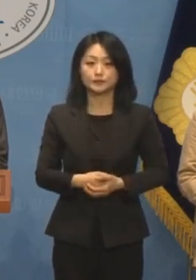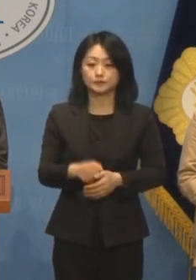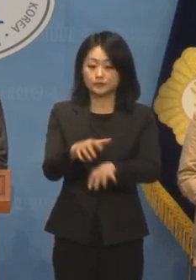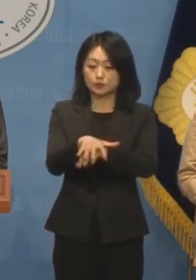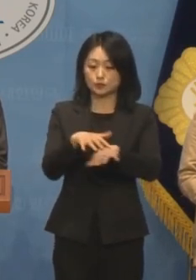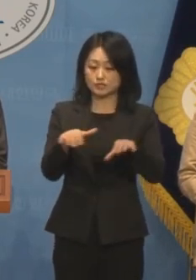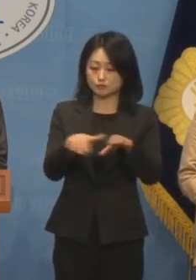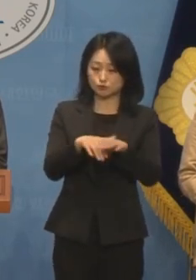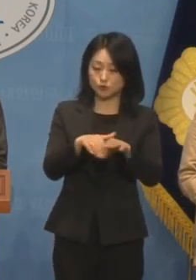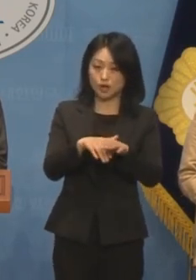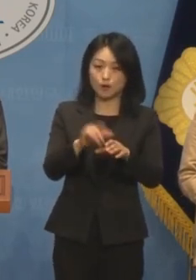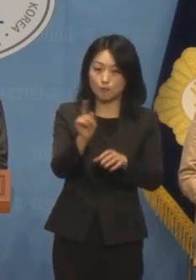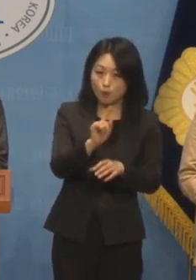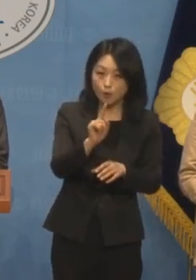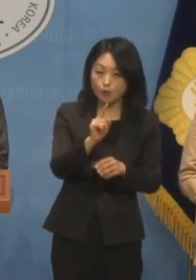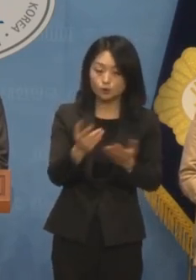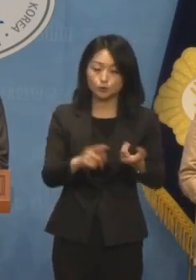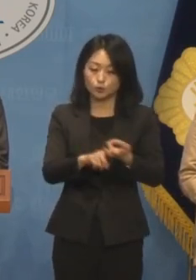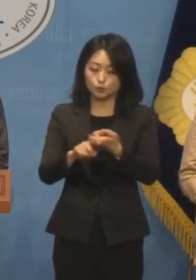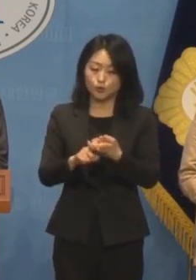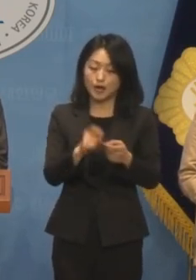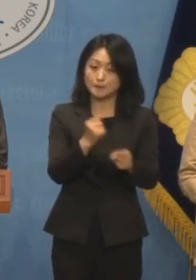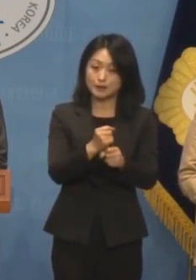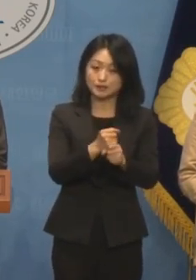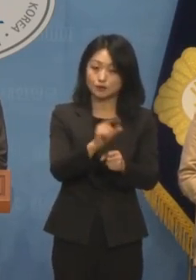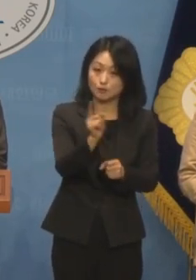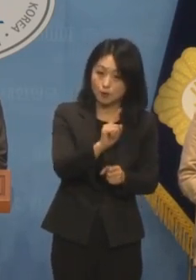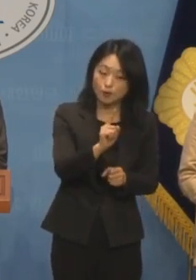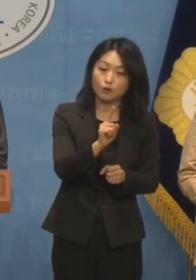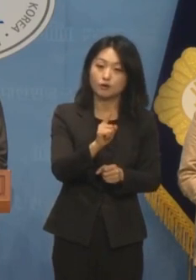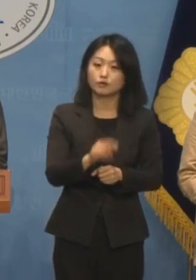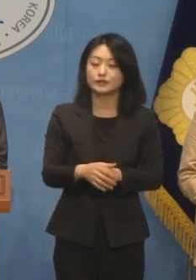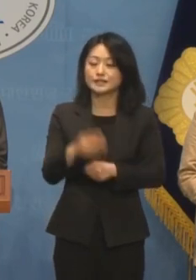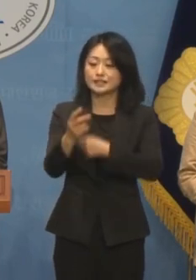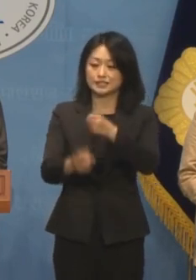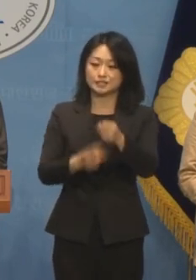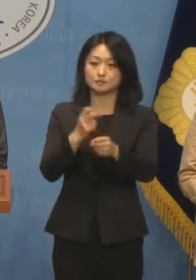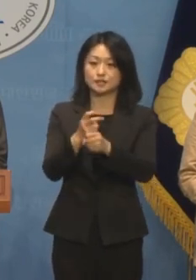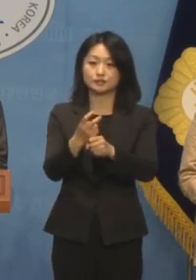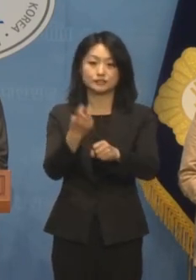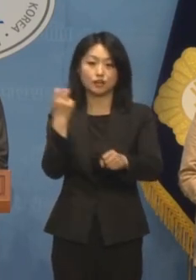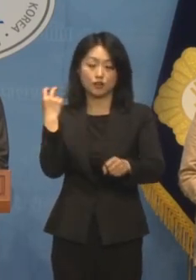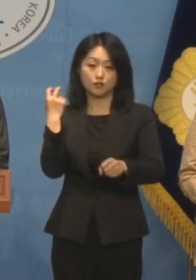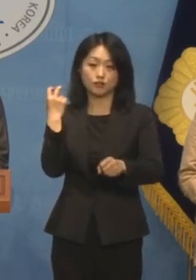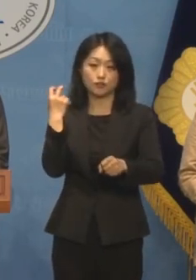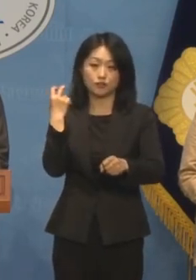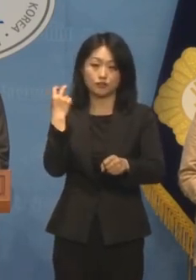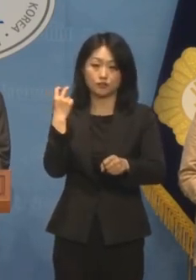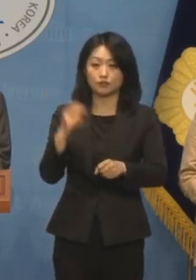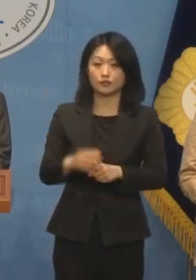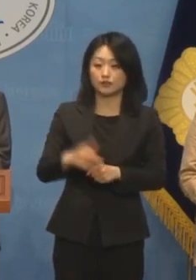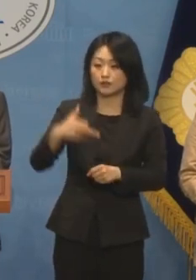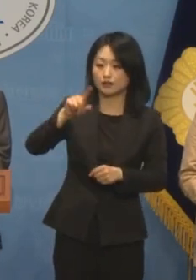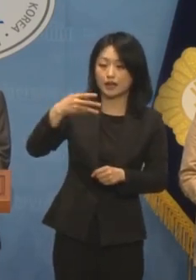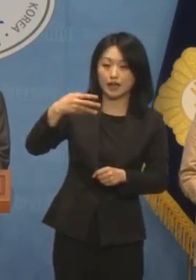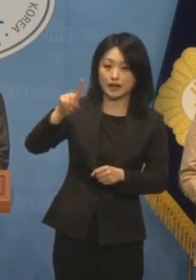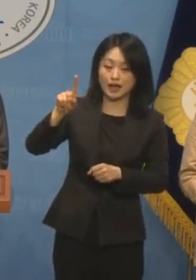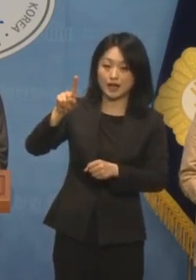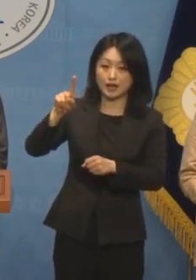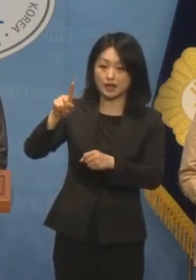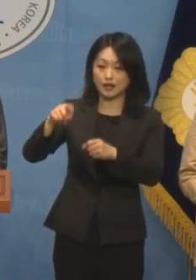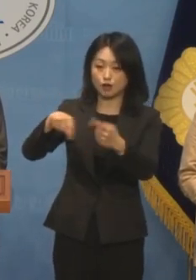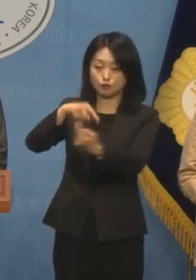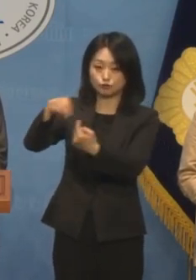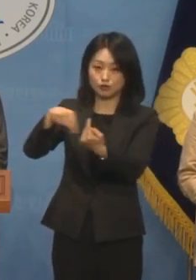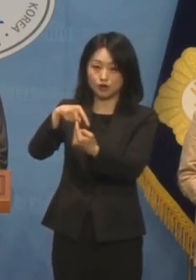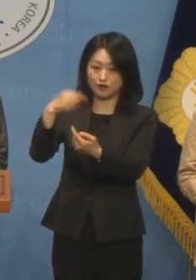문화를 공부하고 노동조합을 만든 것은 20년 전 주먹구구식 운영으로는 더 이상